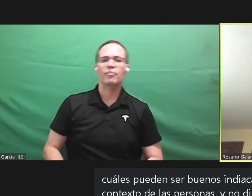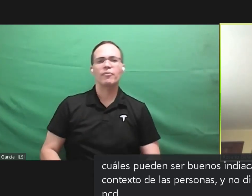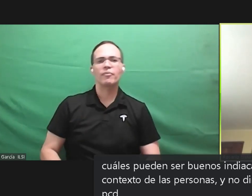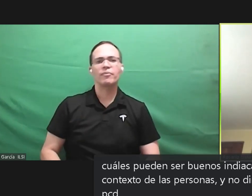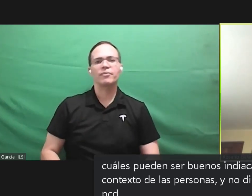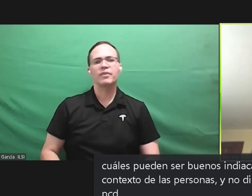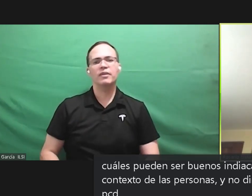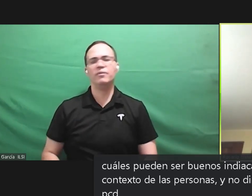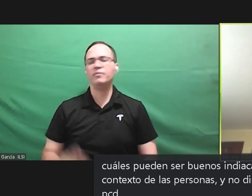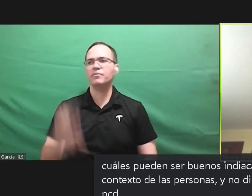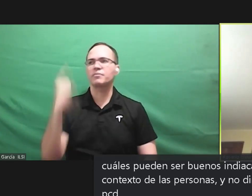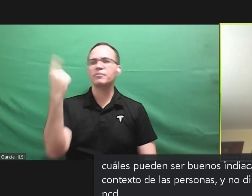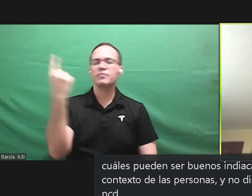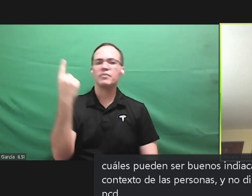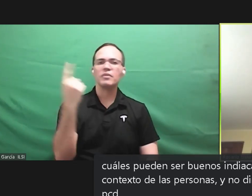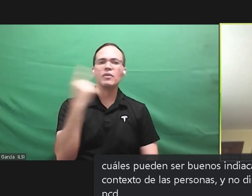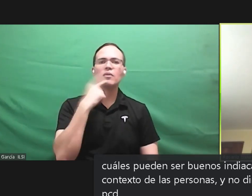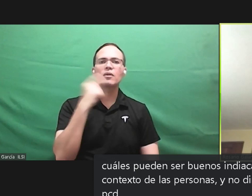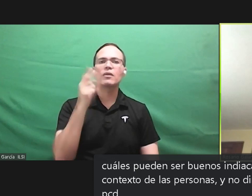recientemente tiene que ser las dos juntas, pero...